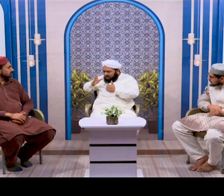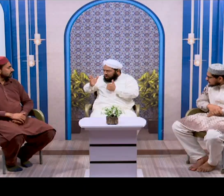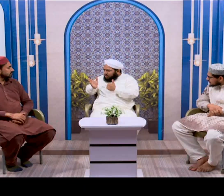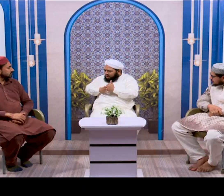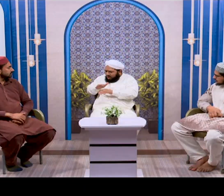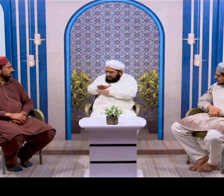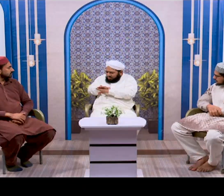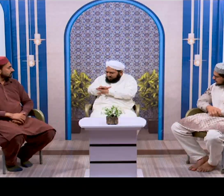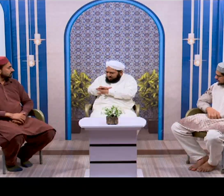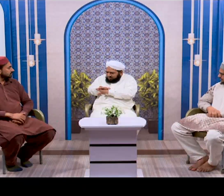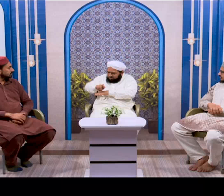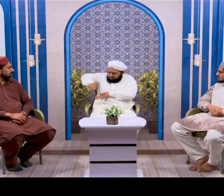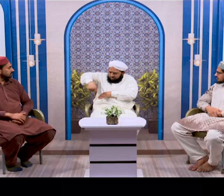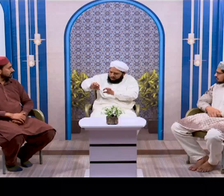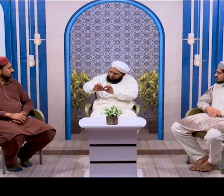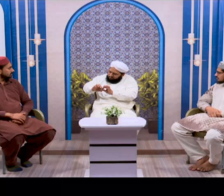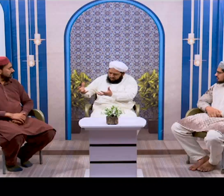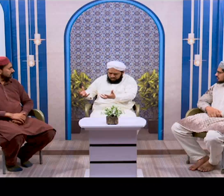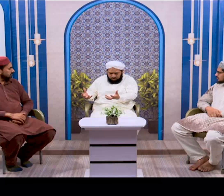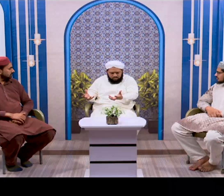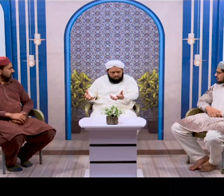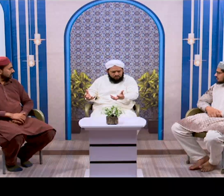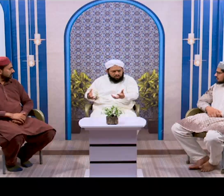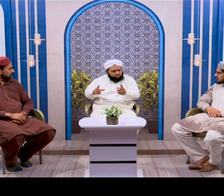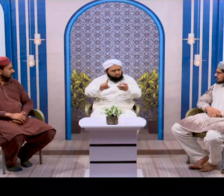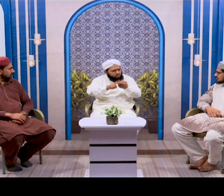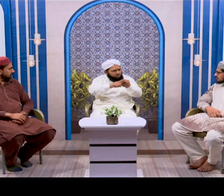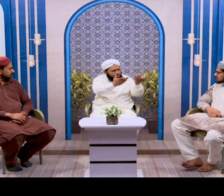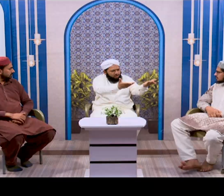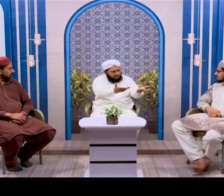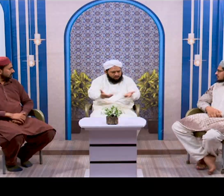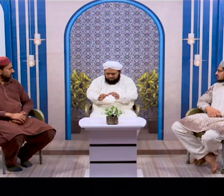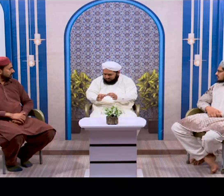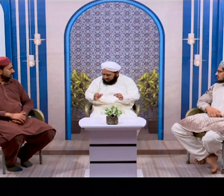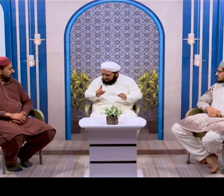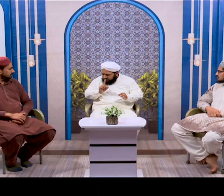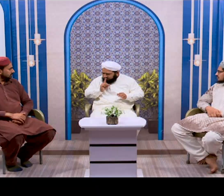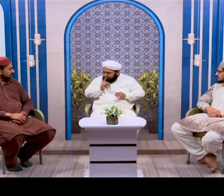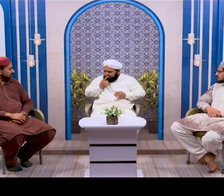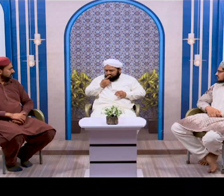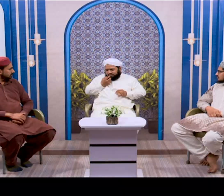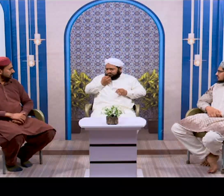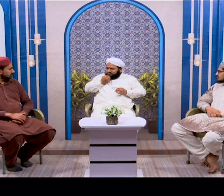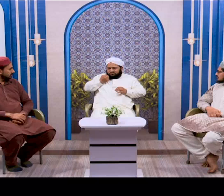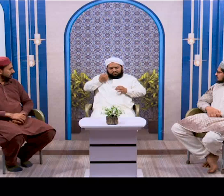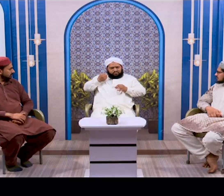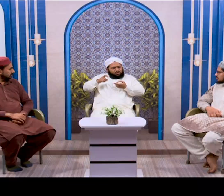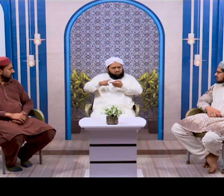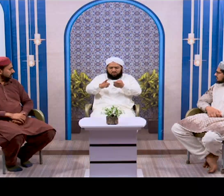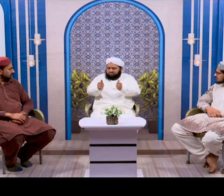محترمہ مچھلی تیار کر چکی ہے۔ تھوڑی ہی دیر میں دوست بھی آ گئے۔ فی الحال تو یہ خاموش رہے، دوستوں کے ساتھ دعوت میں شریک